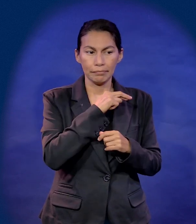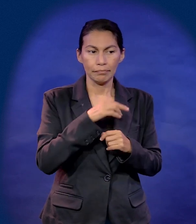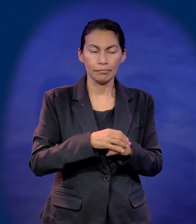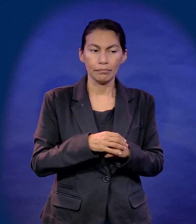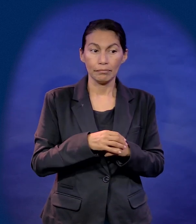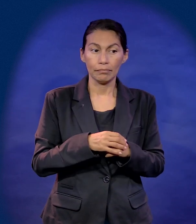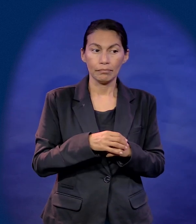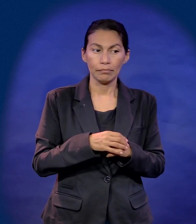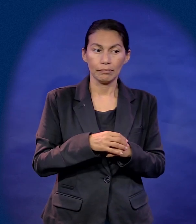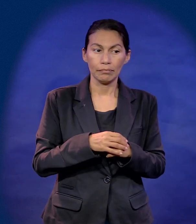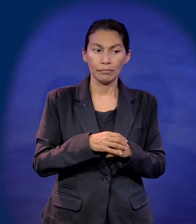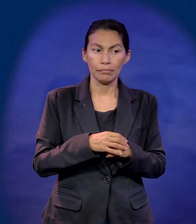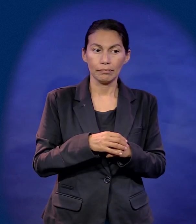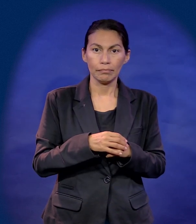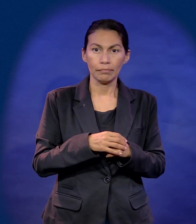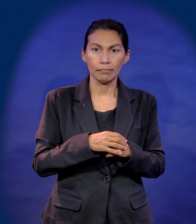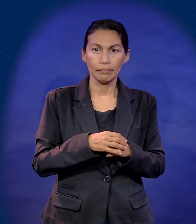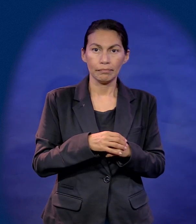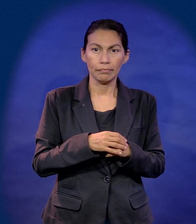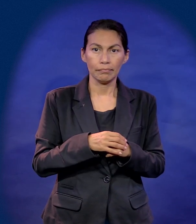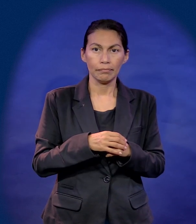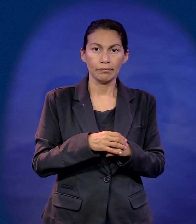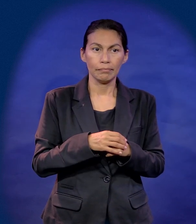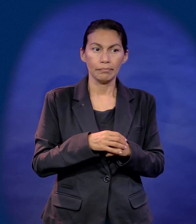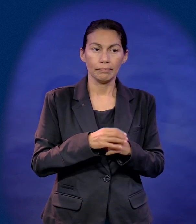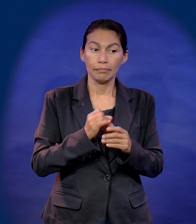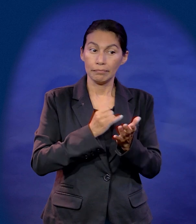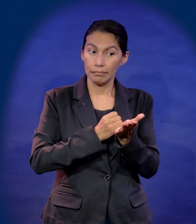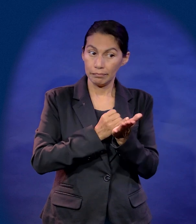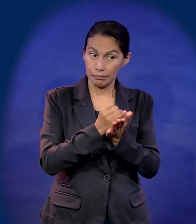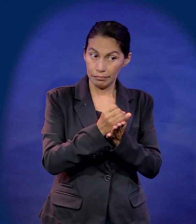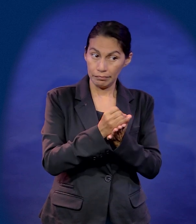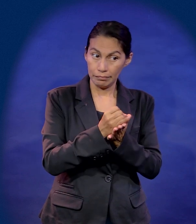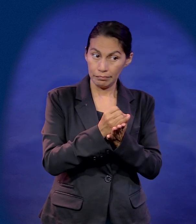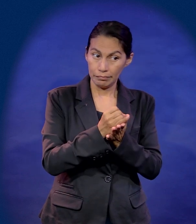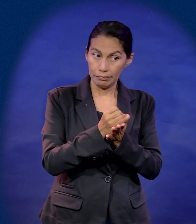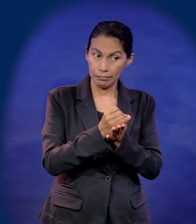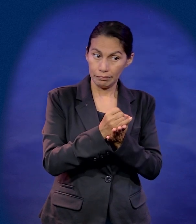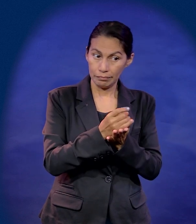mira, voy a ser breve. He decidido